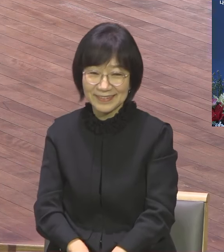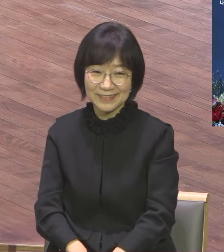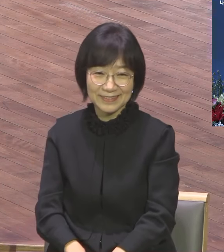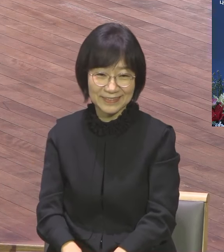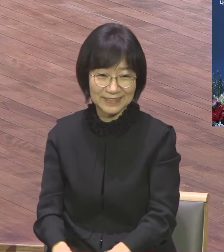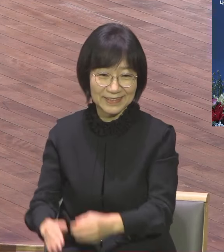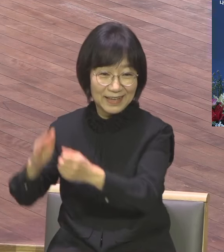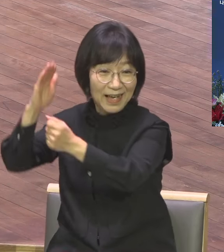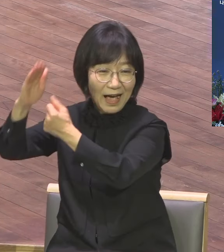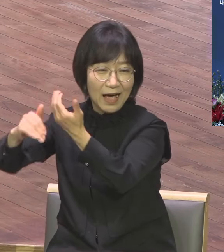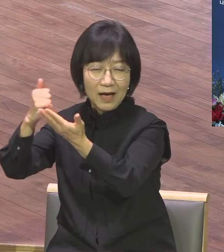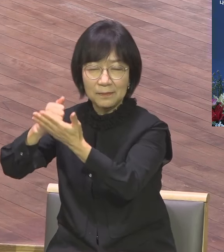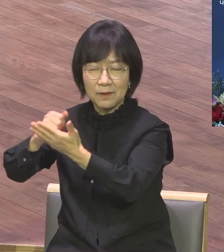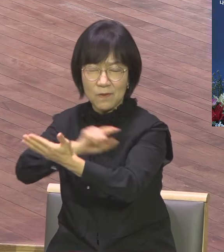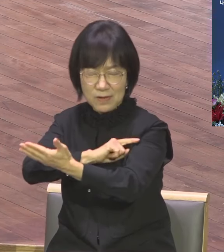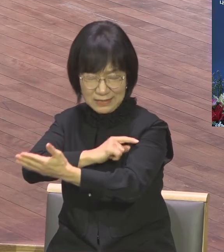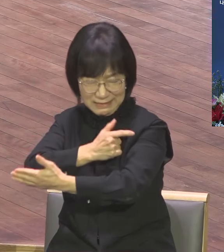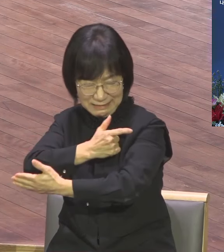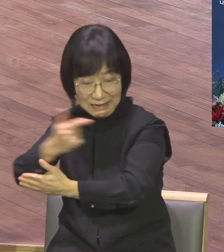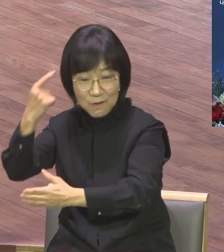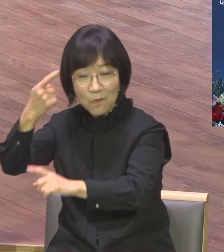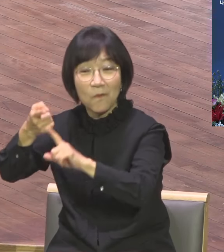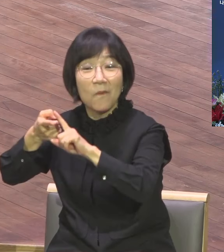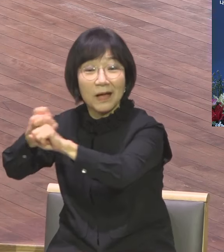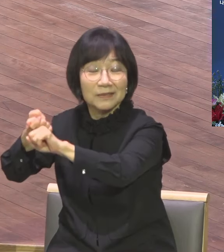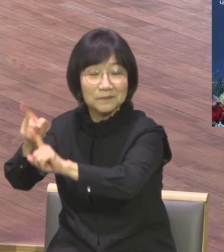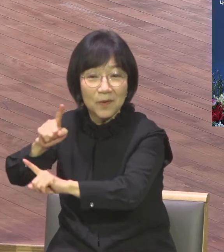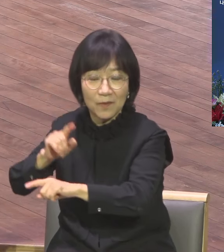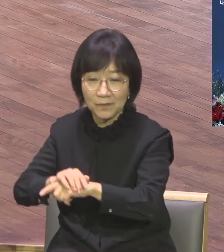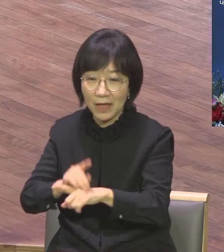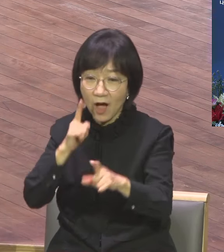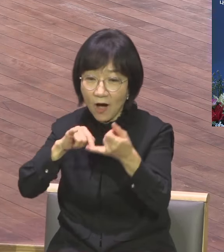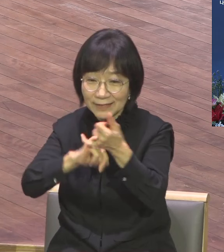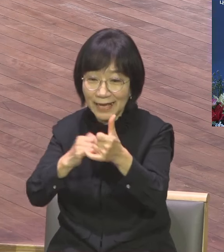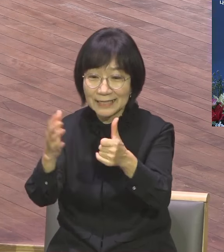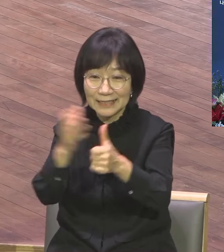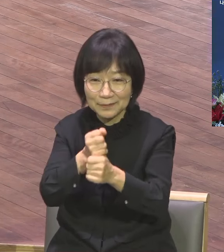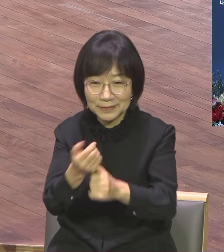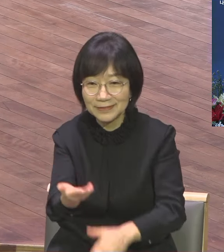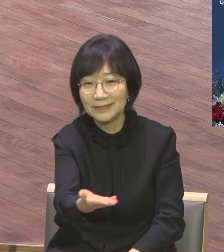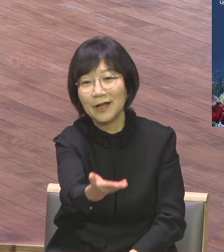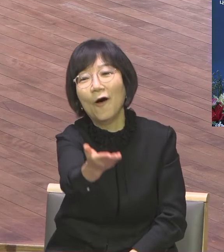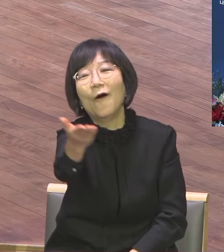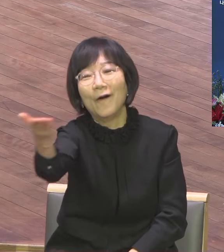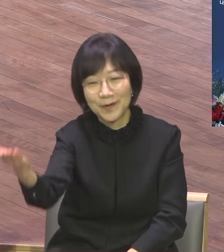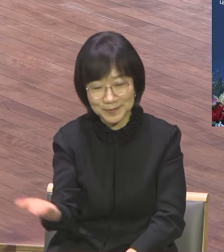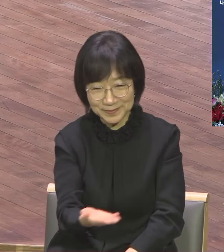하나님의 최고 관심이 언약 붙잡은 우리에게 있다.